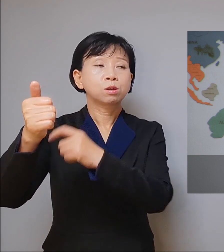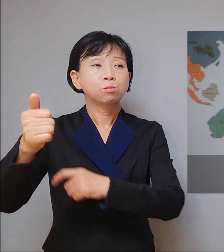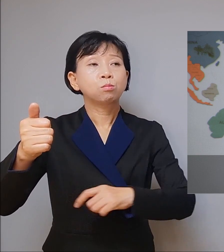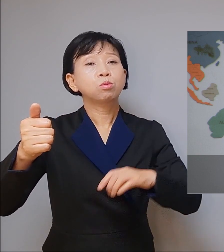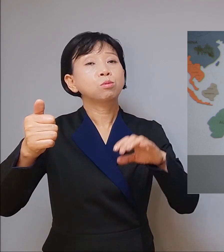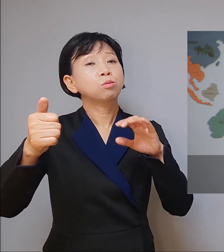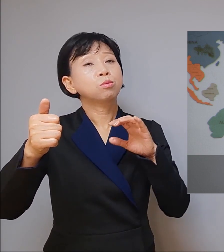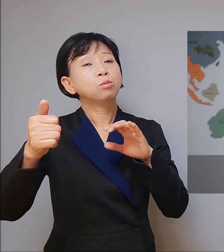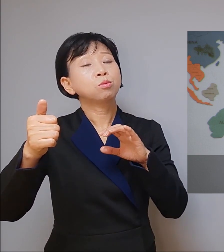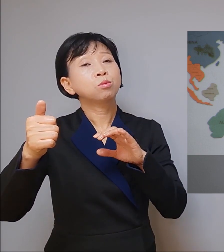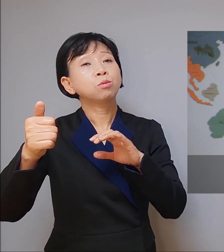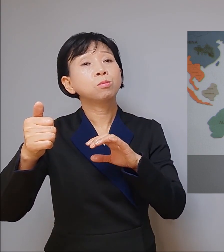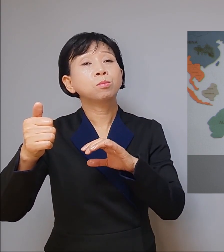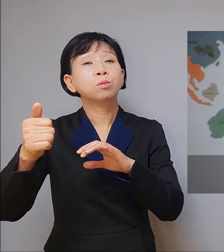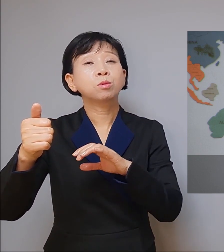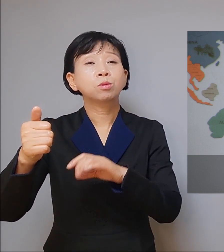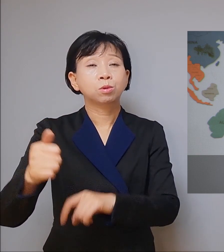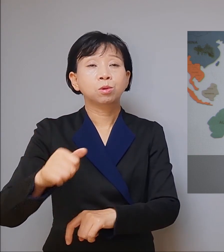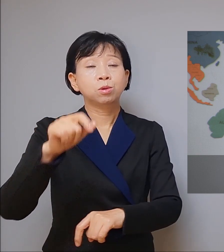예수님